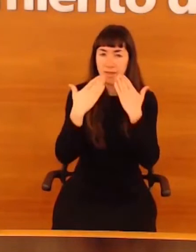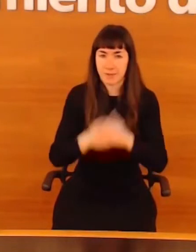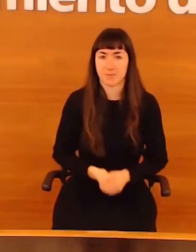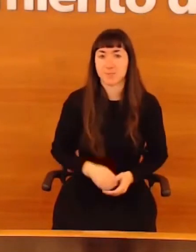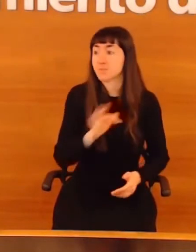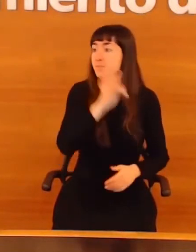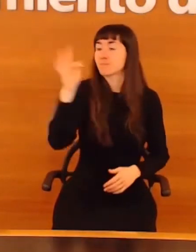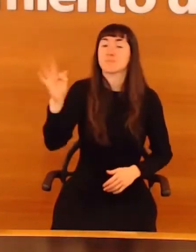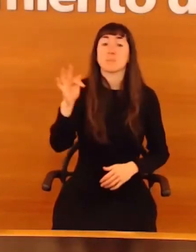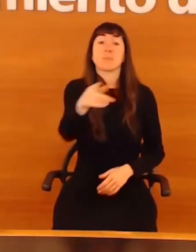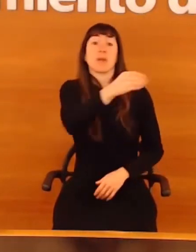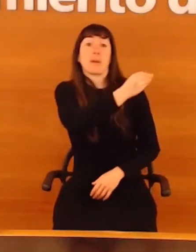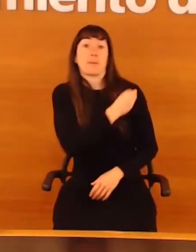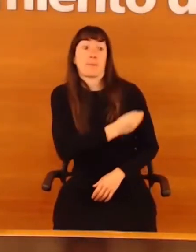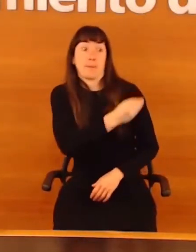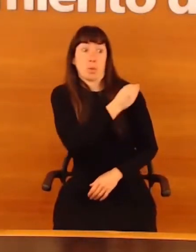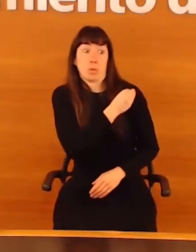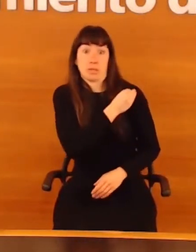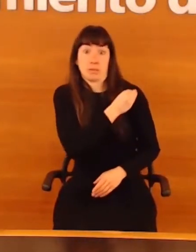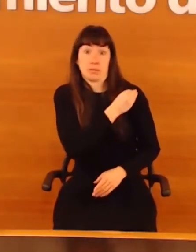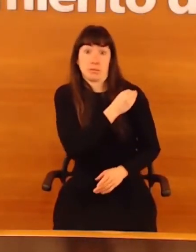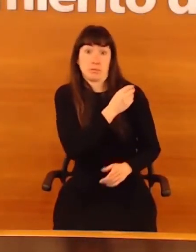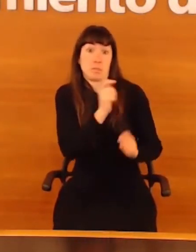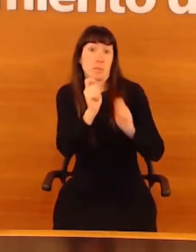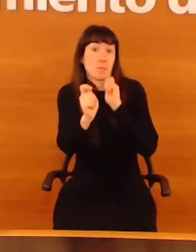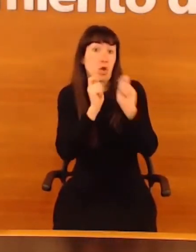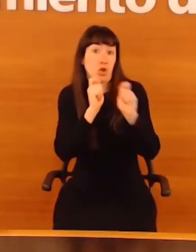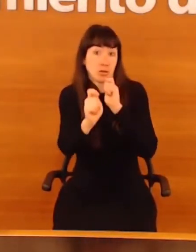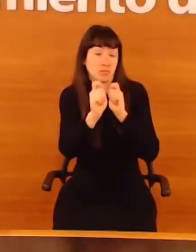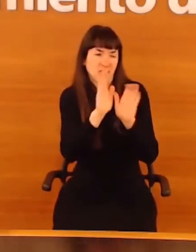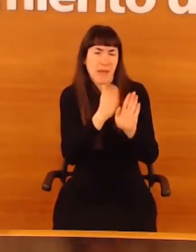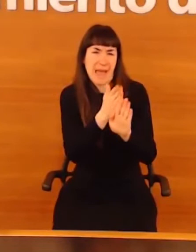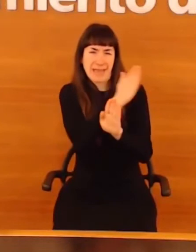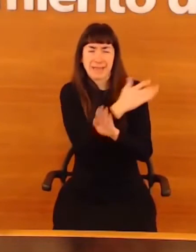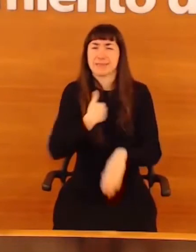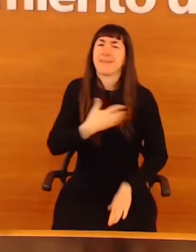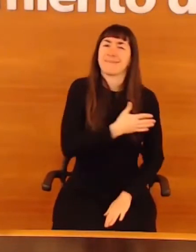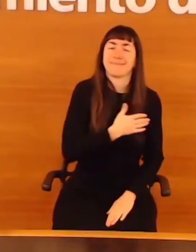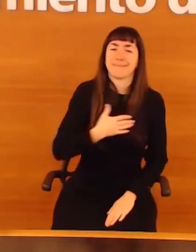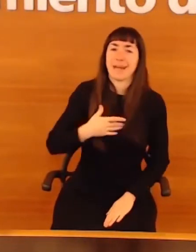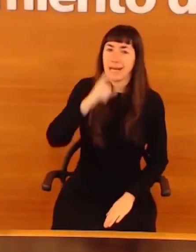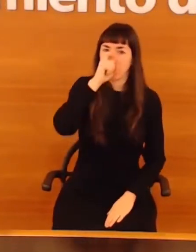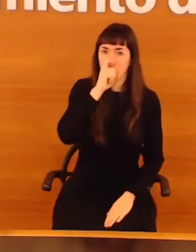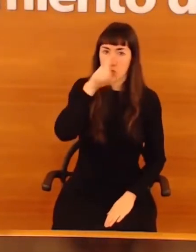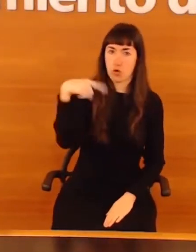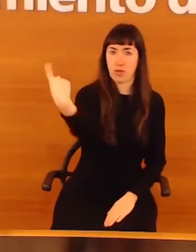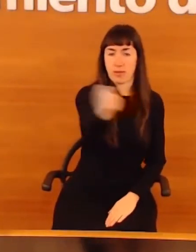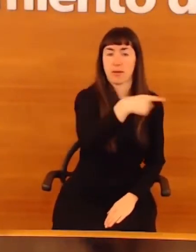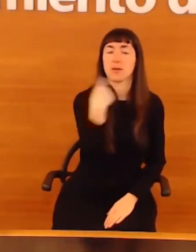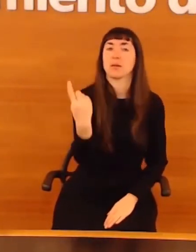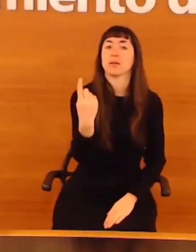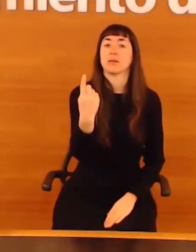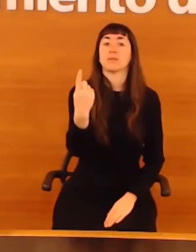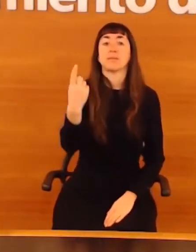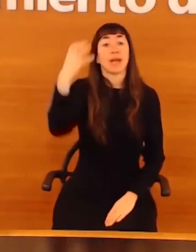Antes de pasar a las preguntas que nos puedan formular los periodistas en streaming, quisiera recordar asimismo que de acuerdo